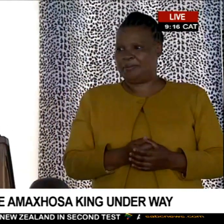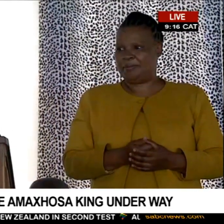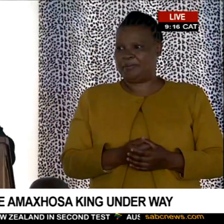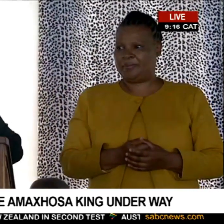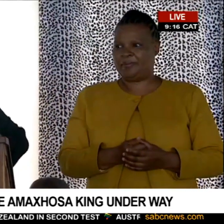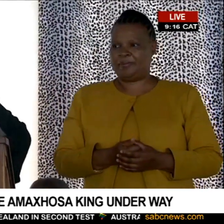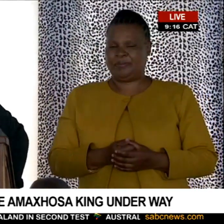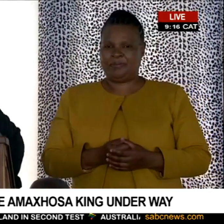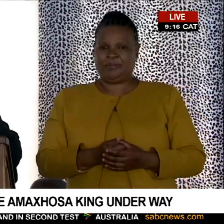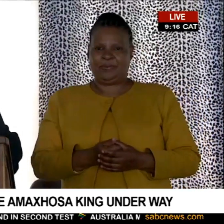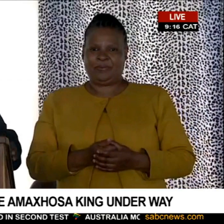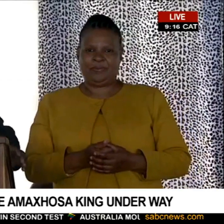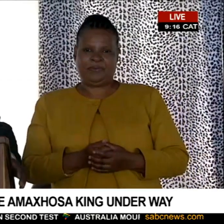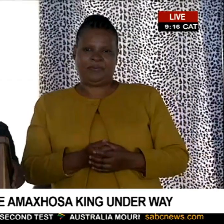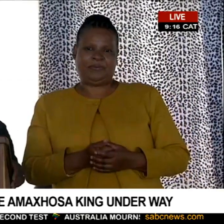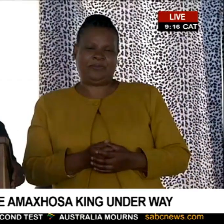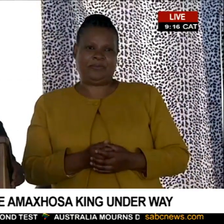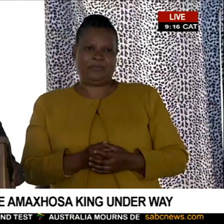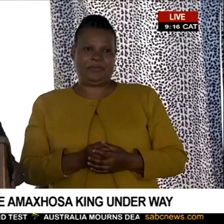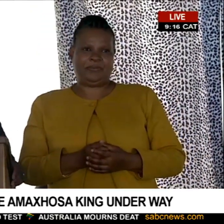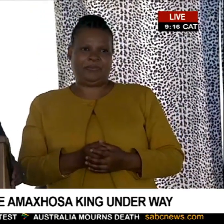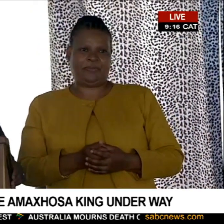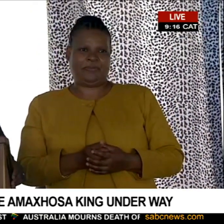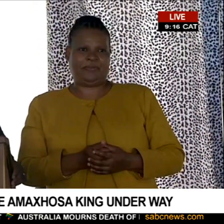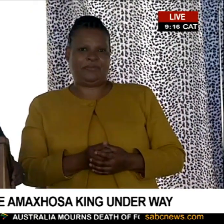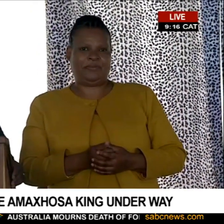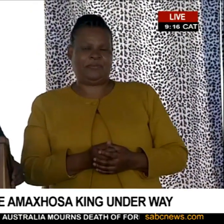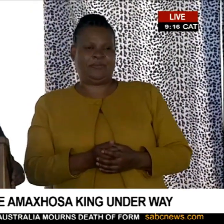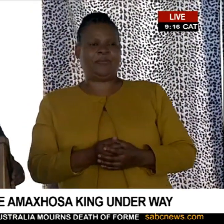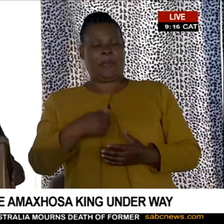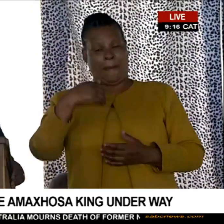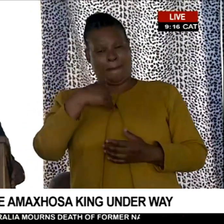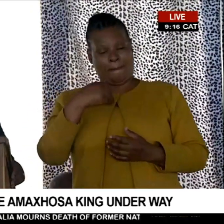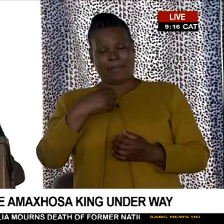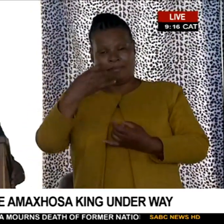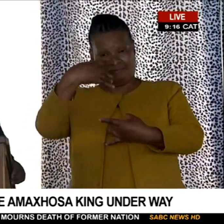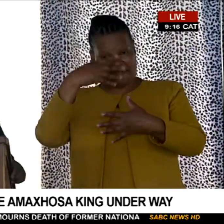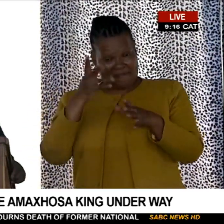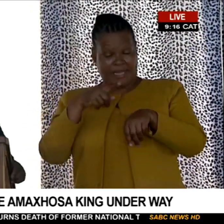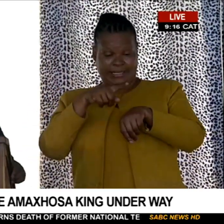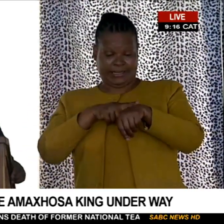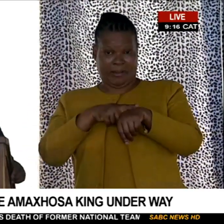ndiyaliweke ngexesha ngoko andizukwenza mnembelele,